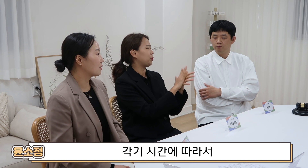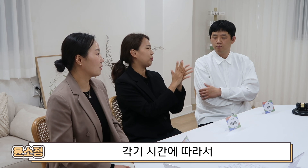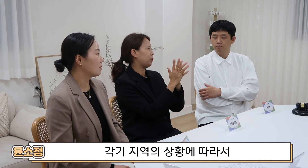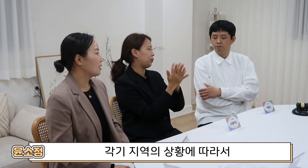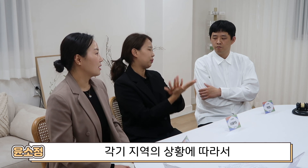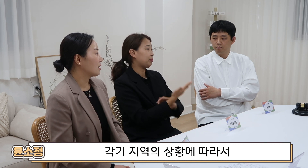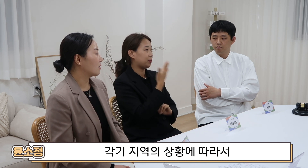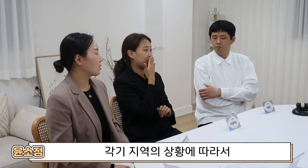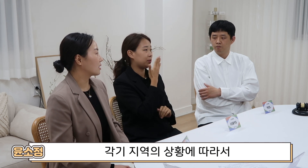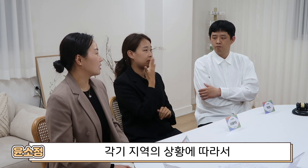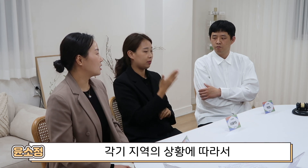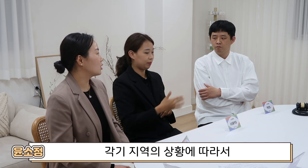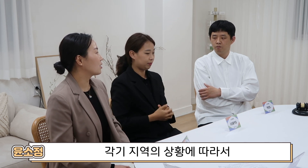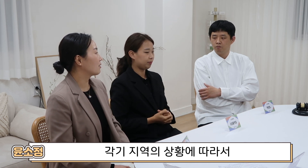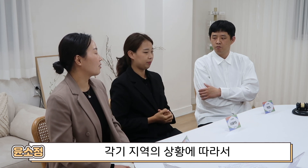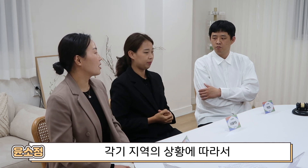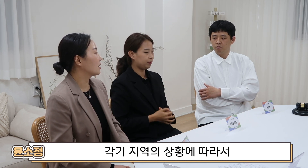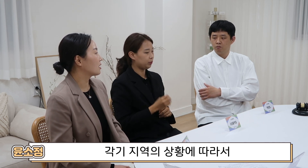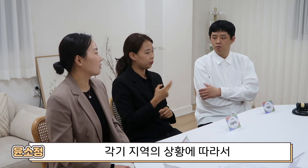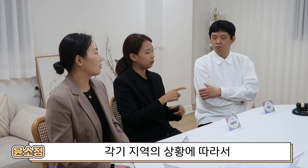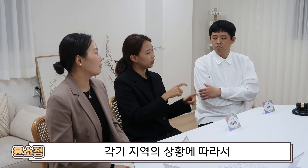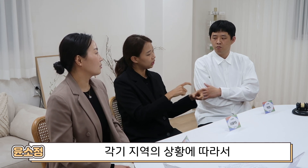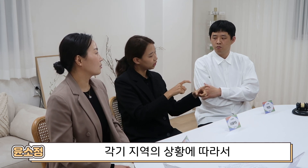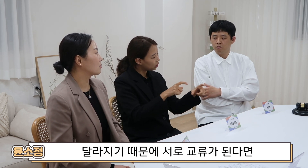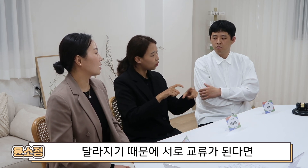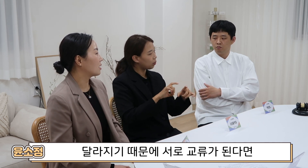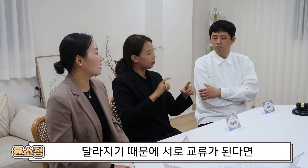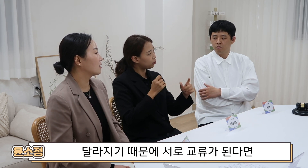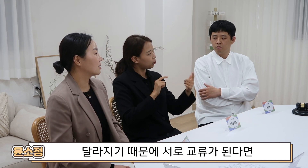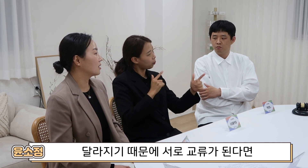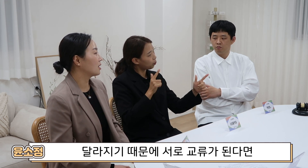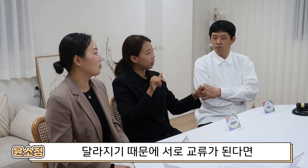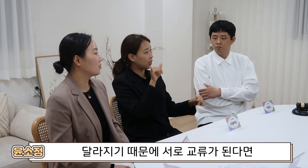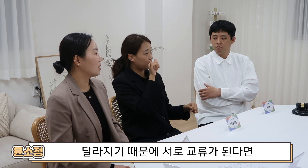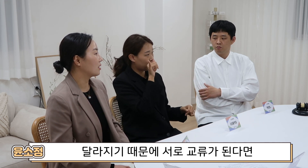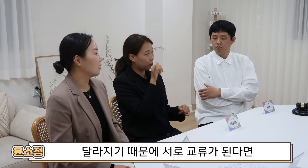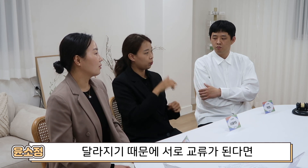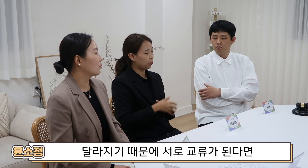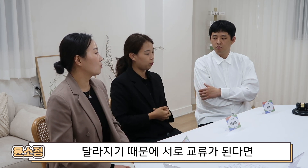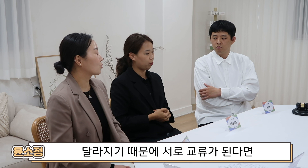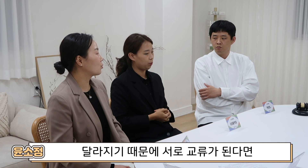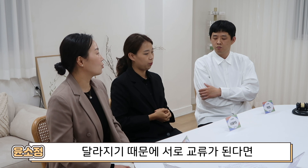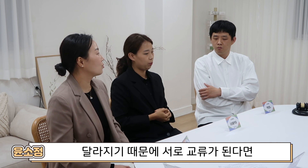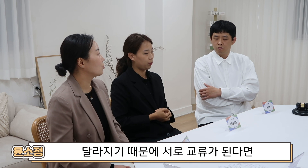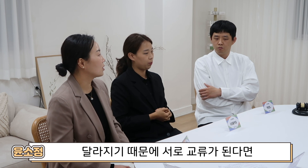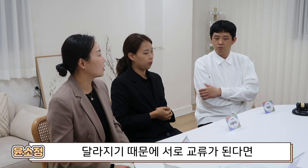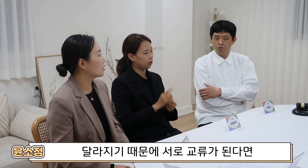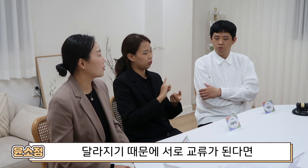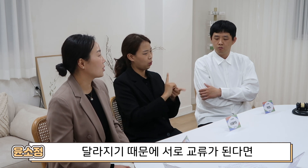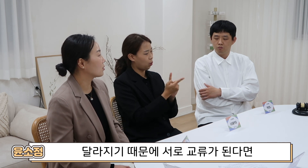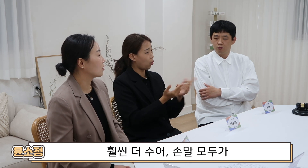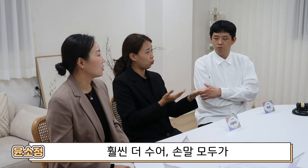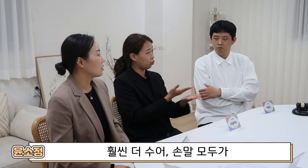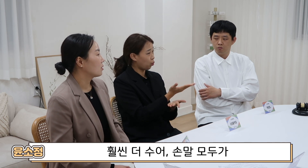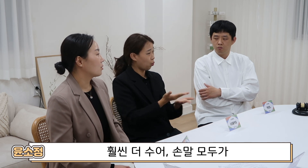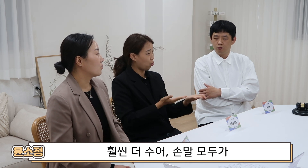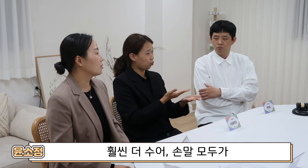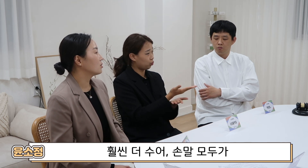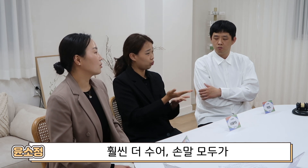따라서 각기 지역의 상황에 따라서 달라지기 때문에 서로 교류가 된다면 훨씬 더